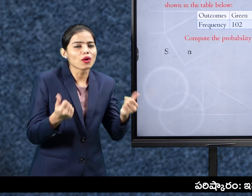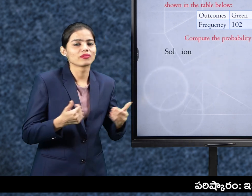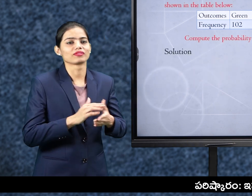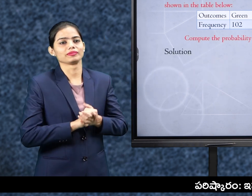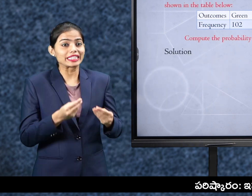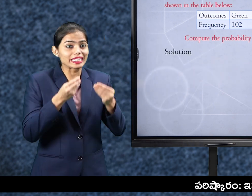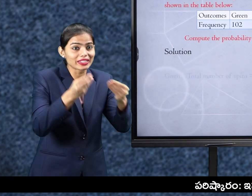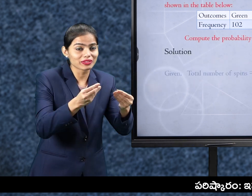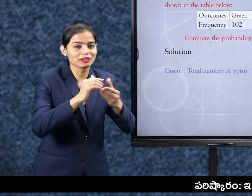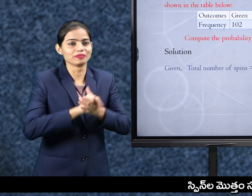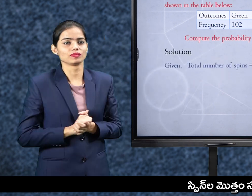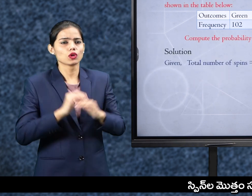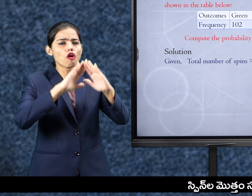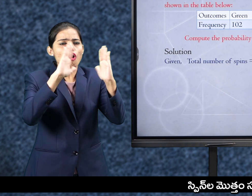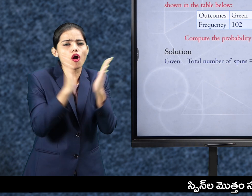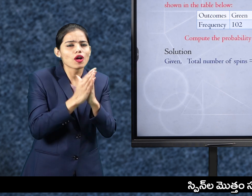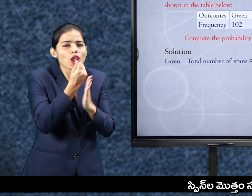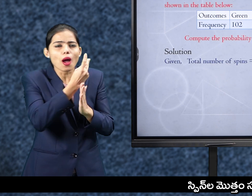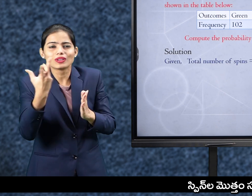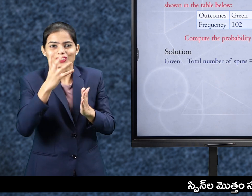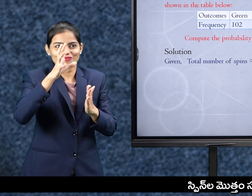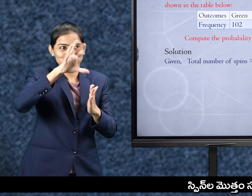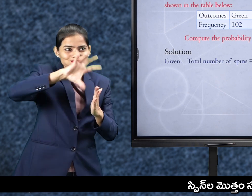సొల్యూషన్. స్పిన్ మొత్తం సంఖ్య ఎంత? 500.